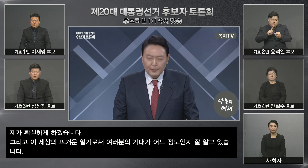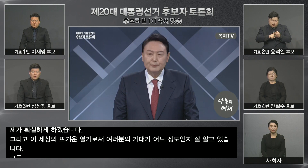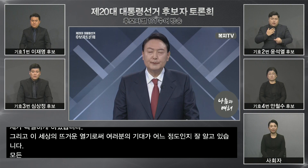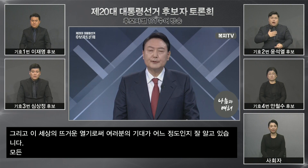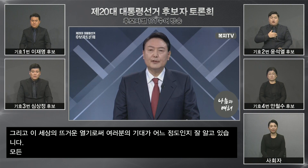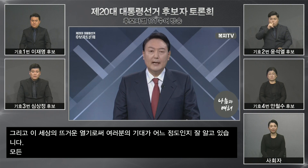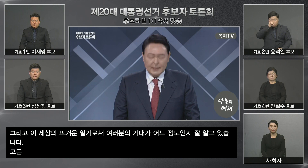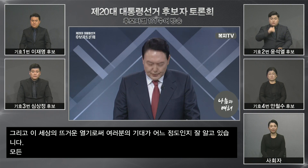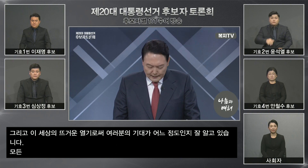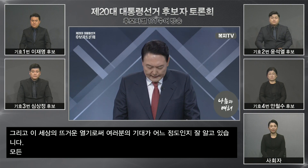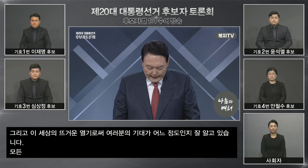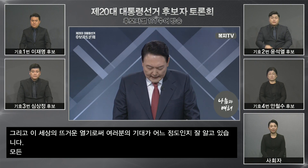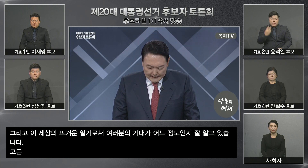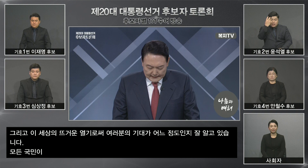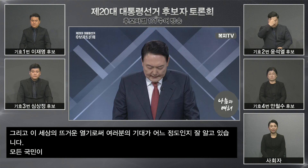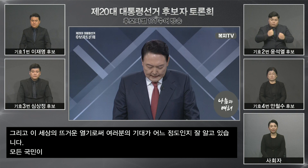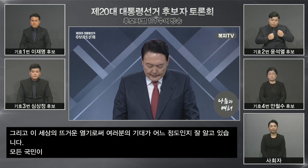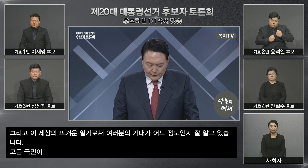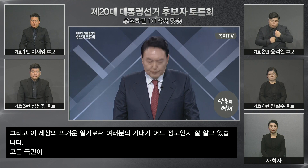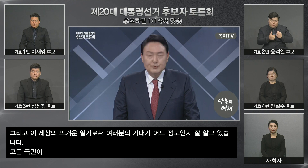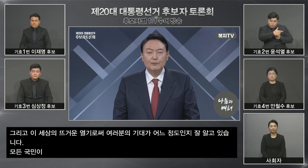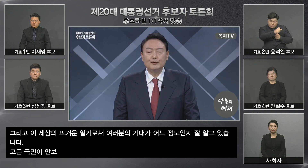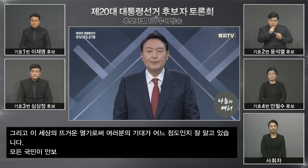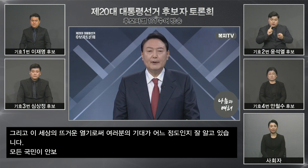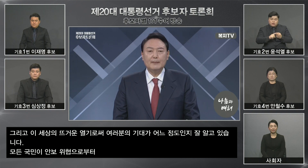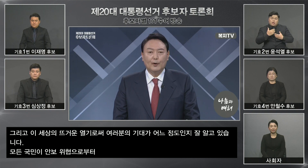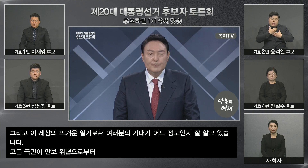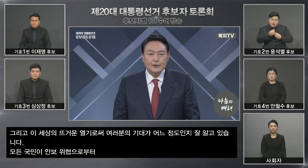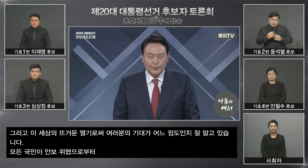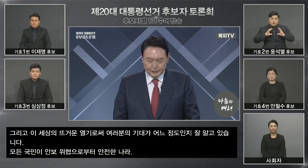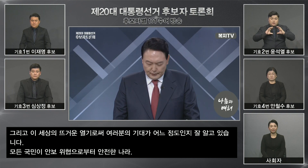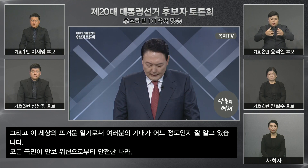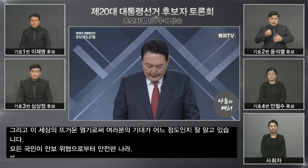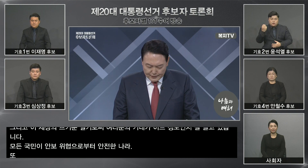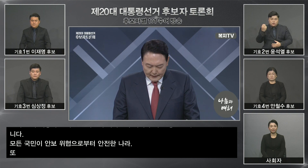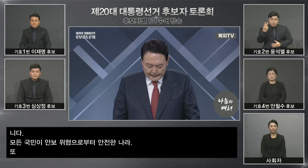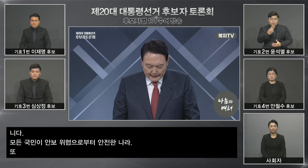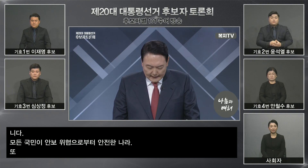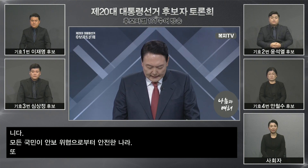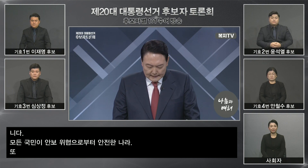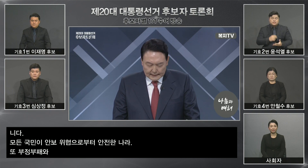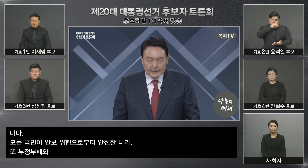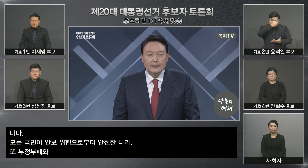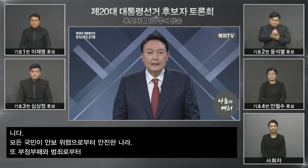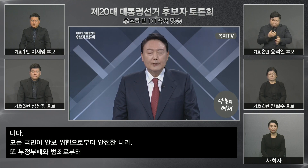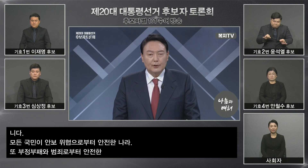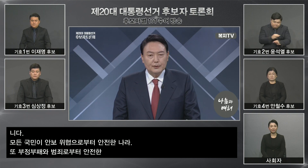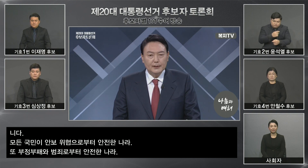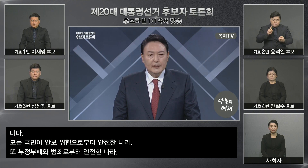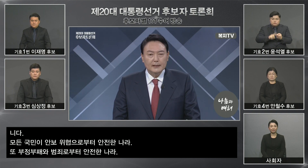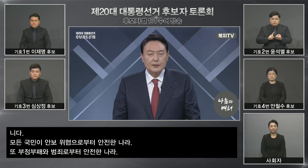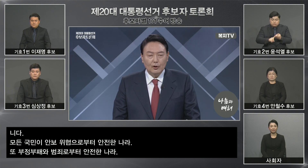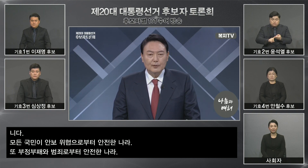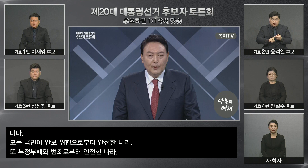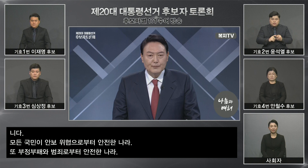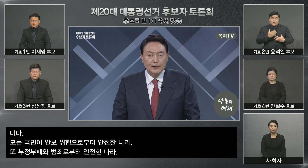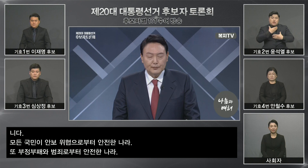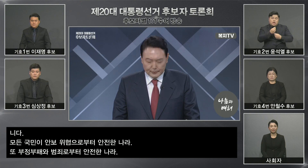안보 위협으로부터 안전한 나라, 또 부정부패와 범죄로부터 안전한 나라,